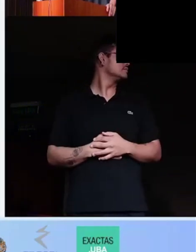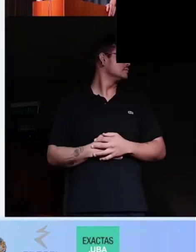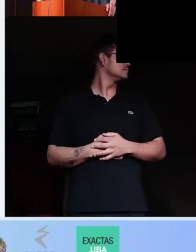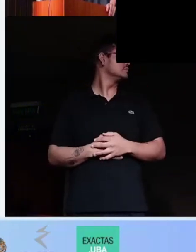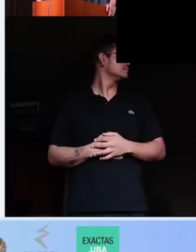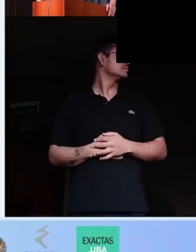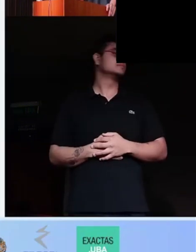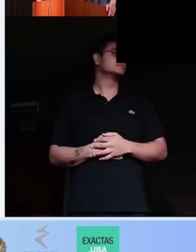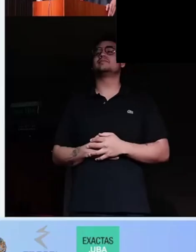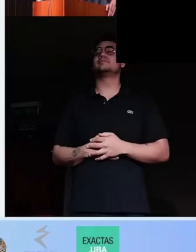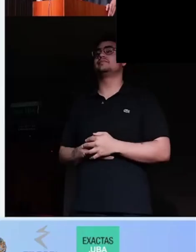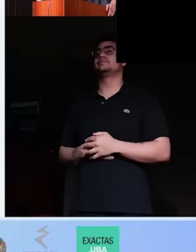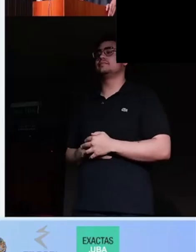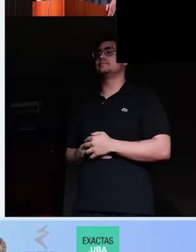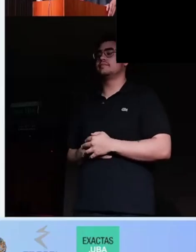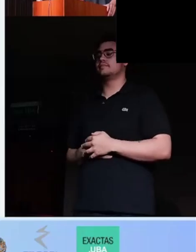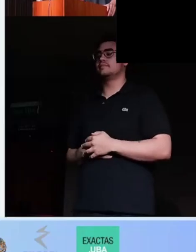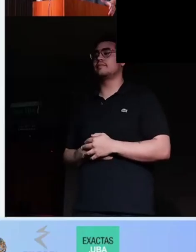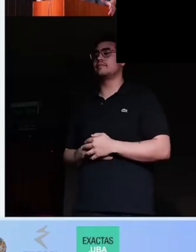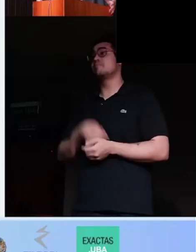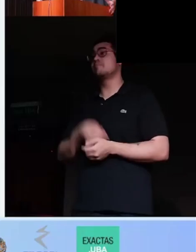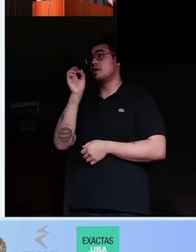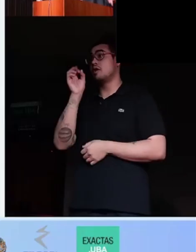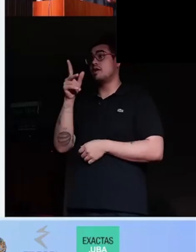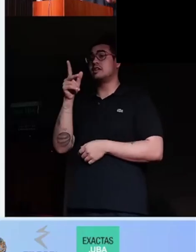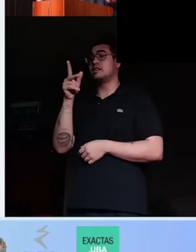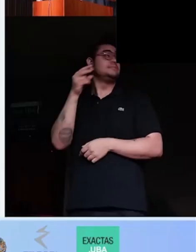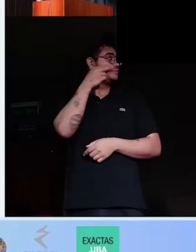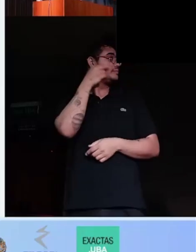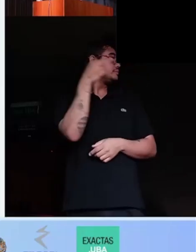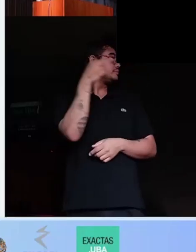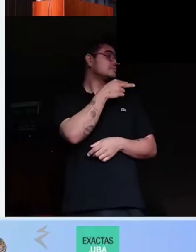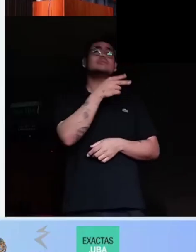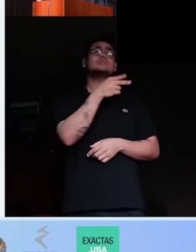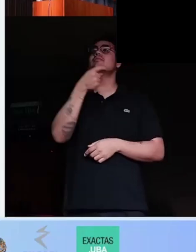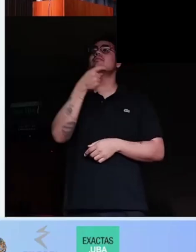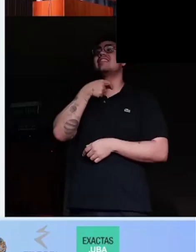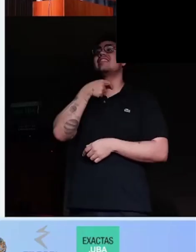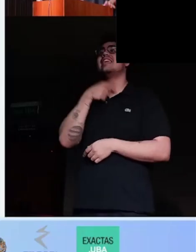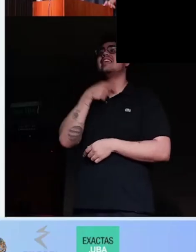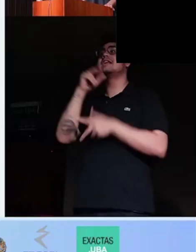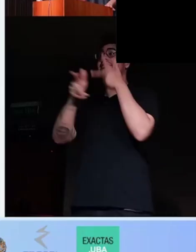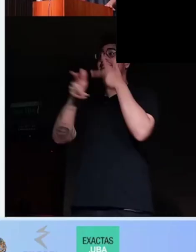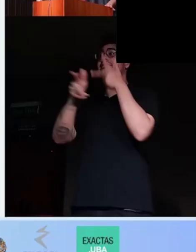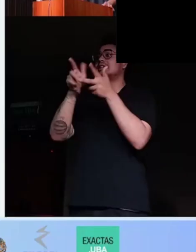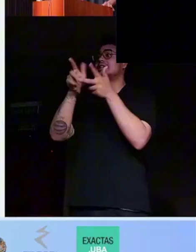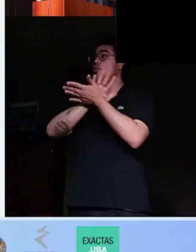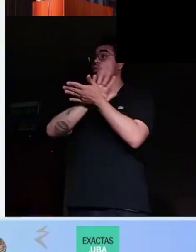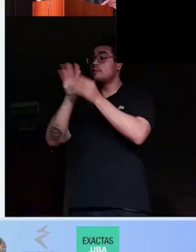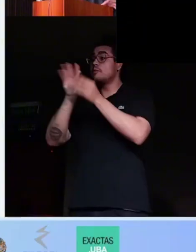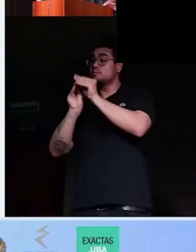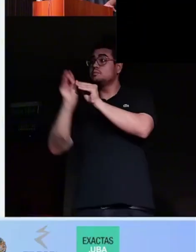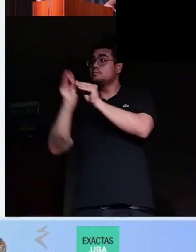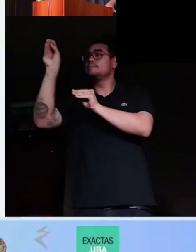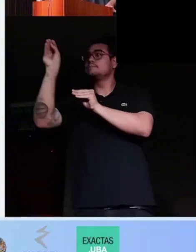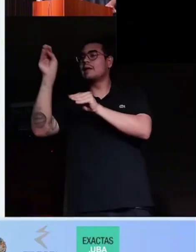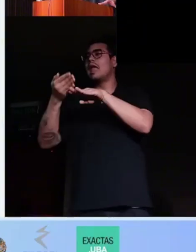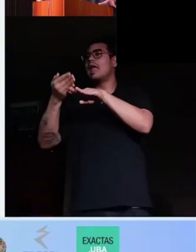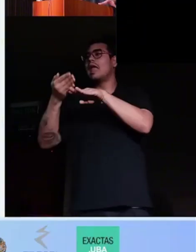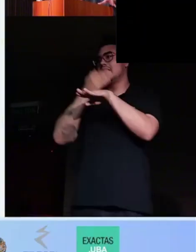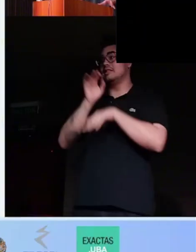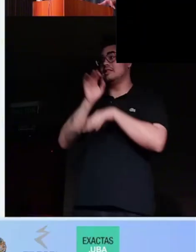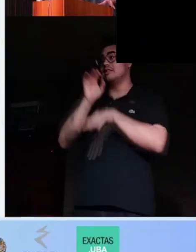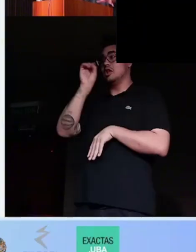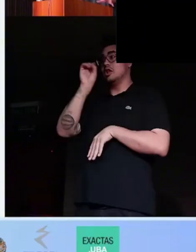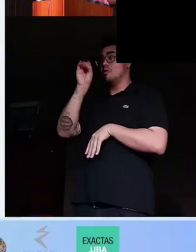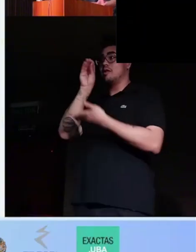Ok. Entonces, uno quiere grabar una nueva seña, elige el nombre